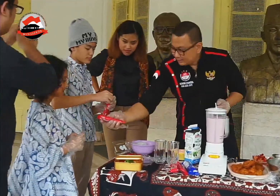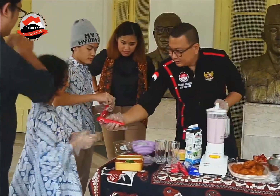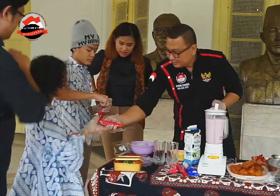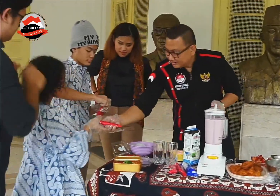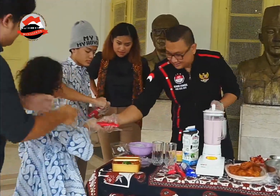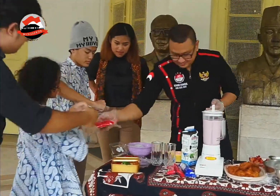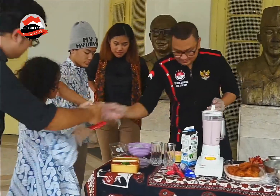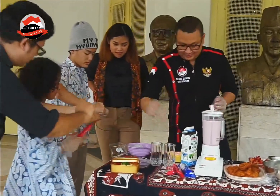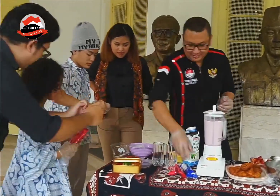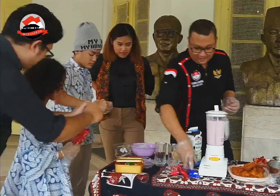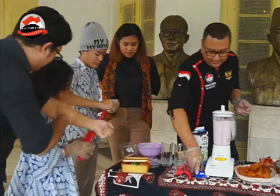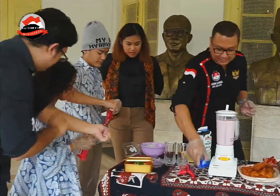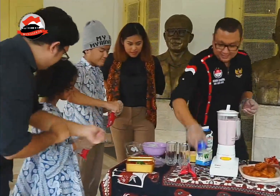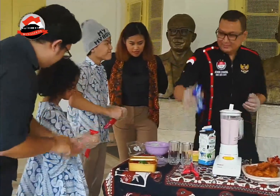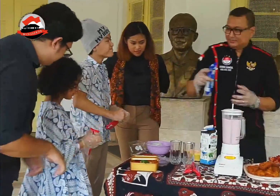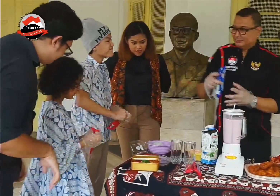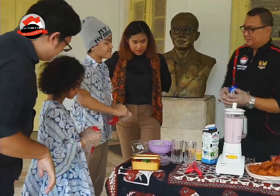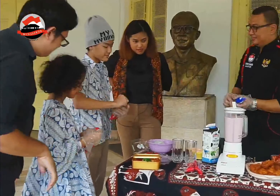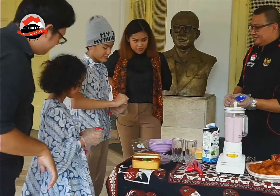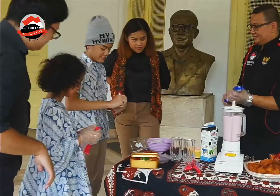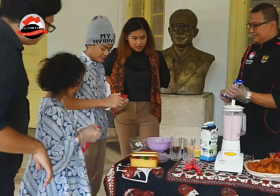ini? Oke.